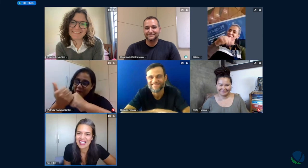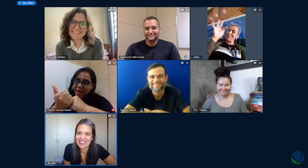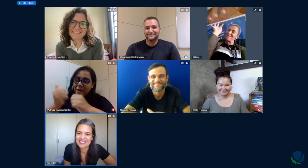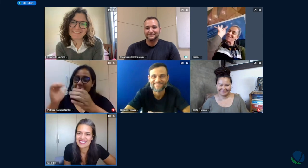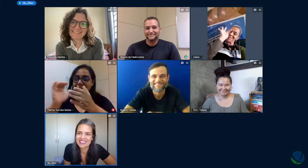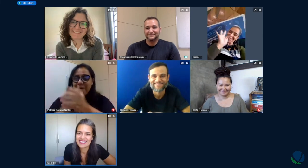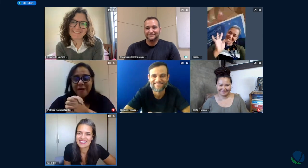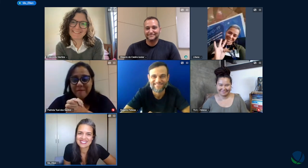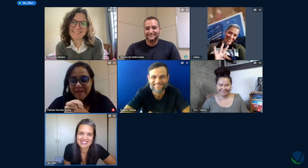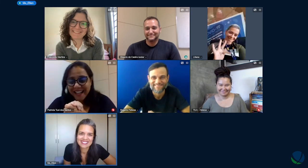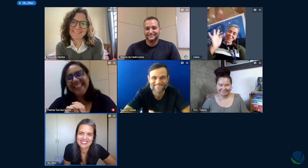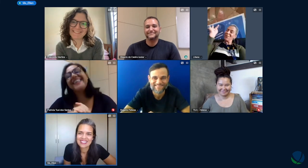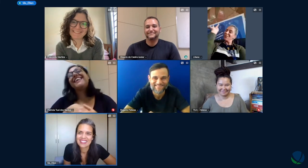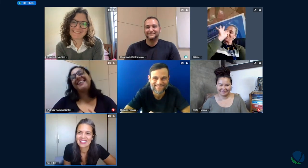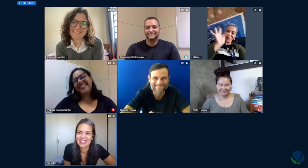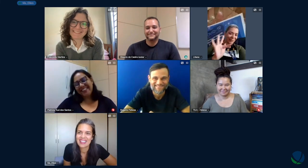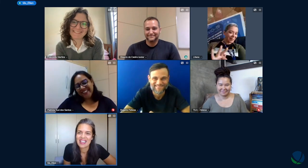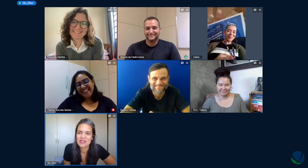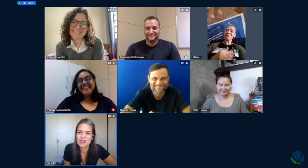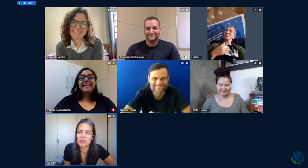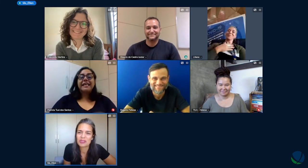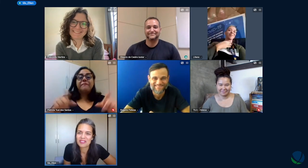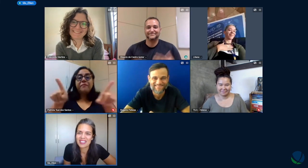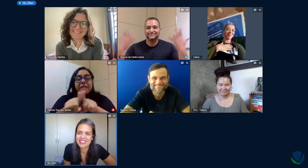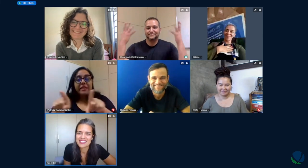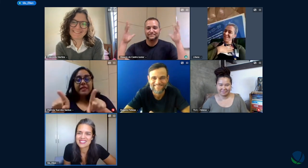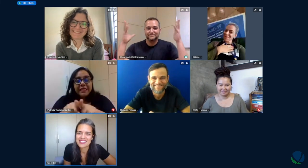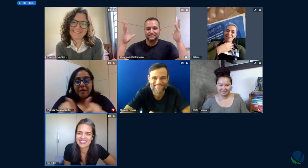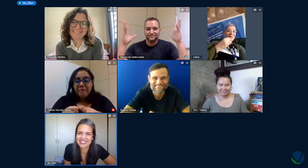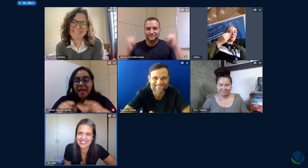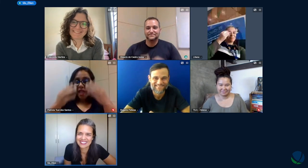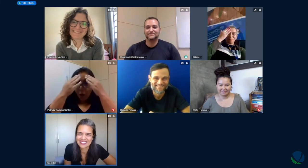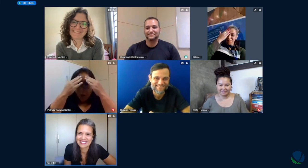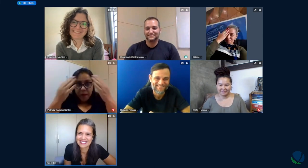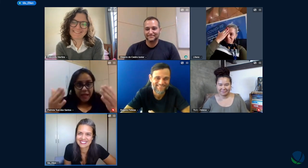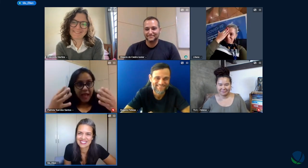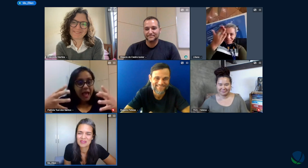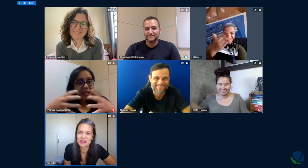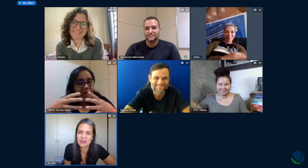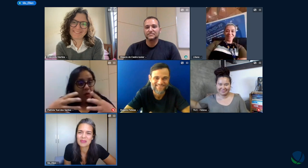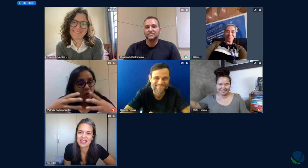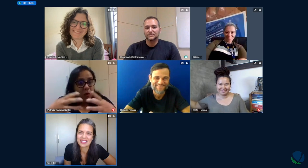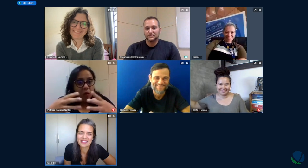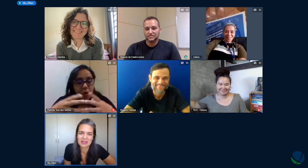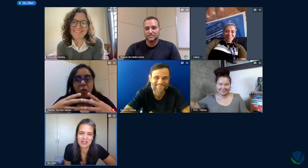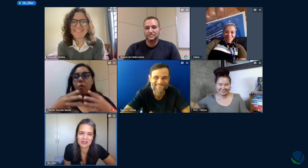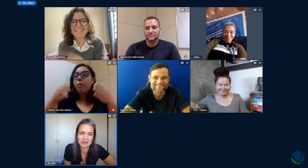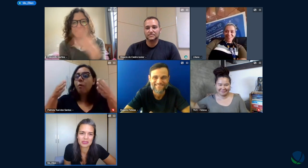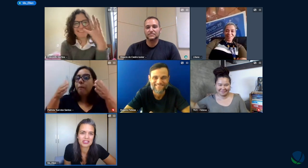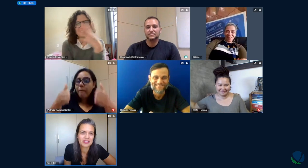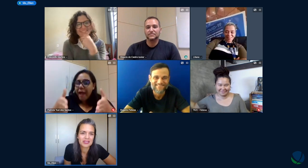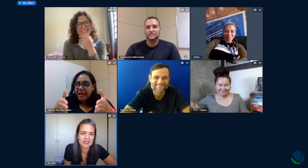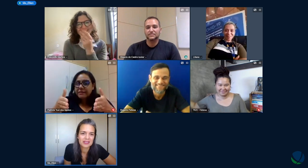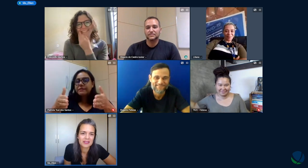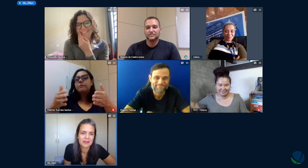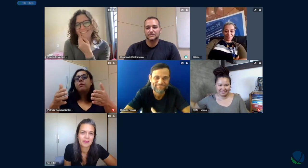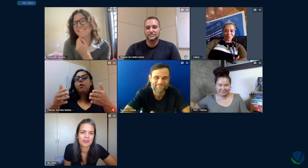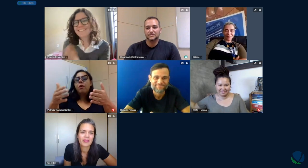Muito obrigada, Liliane. Eu estou muito feliz. Muito obrigada também,